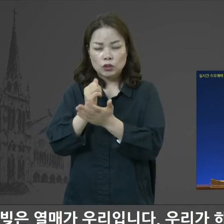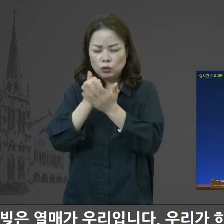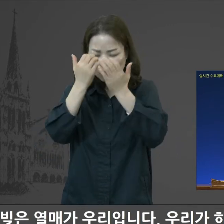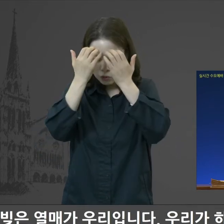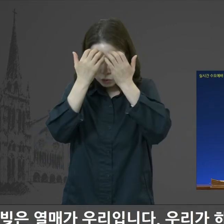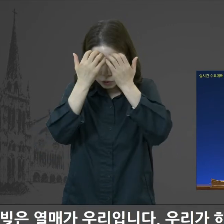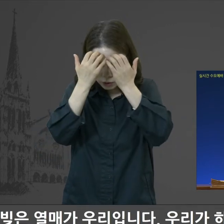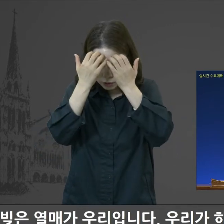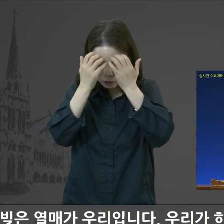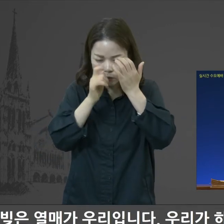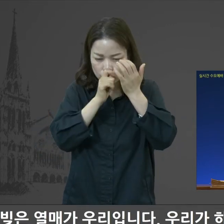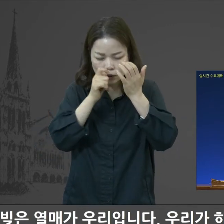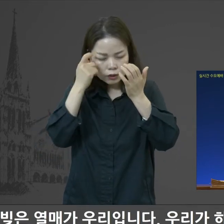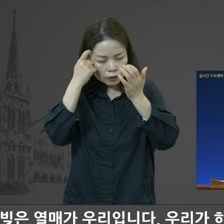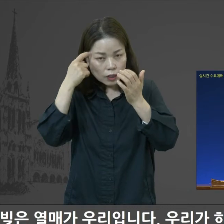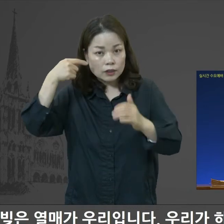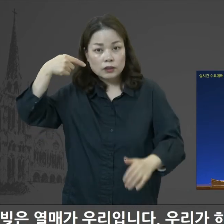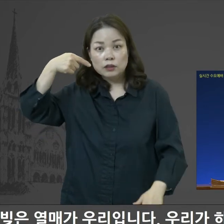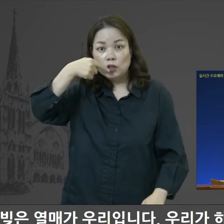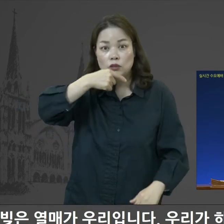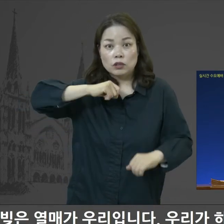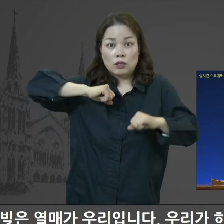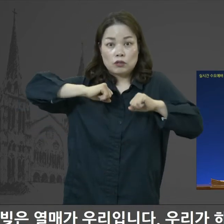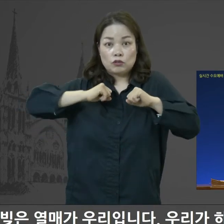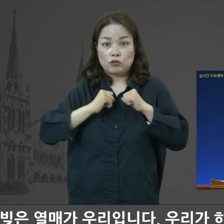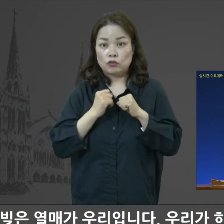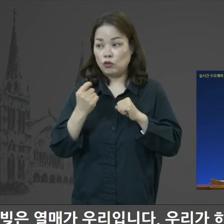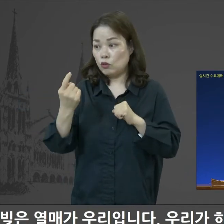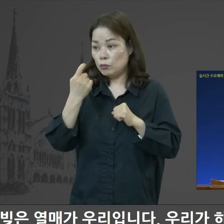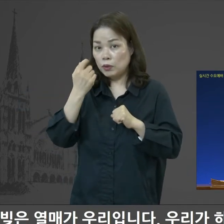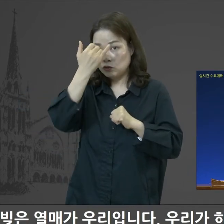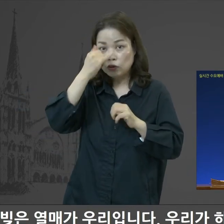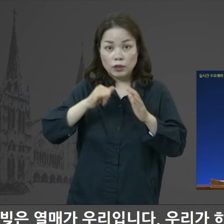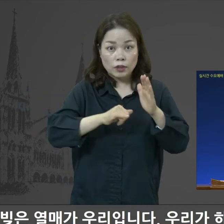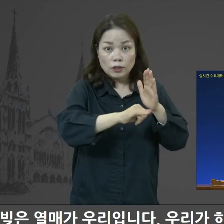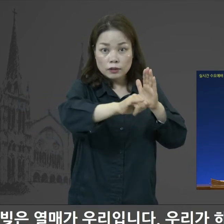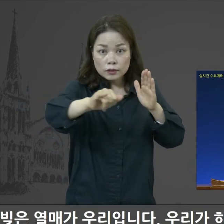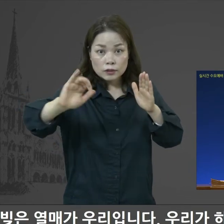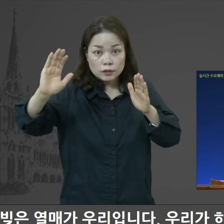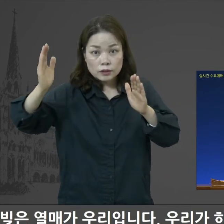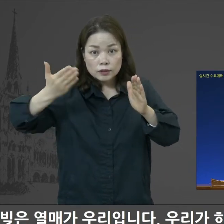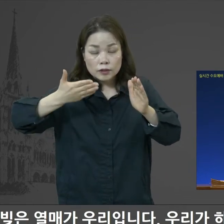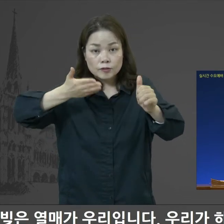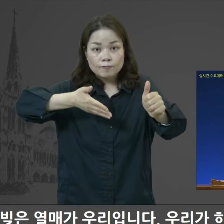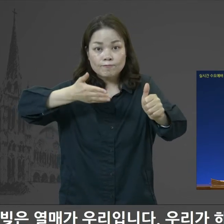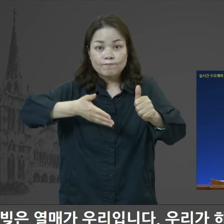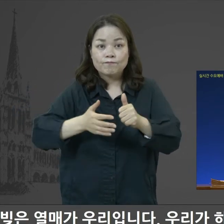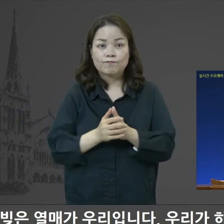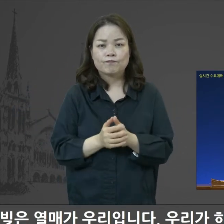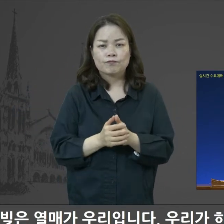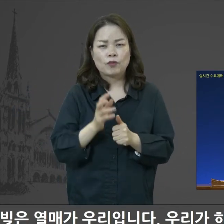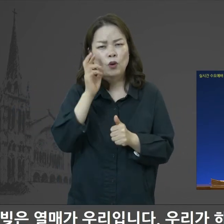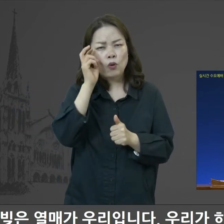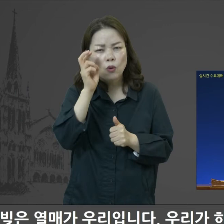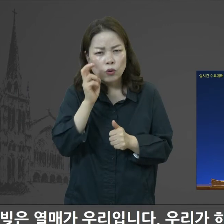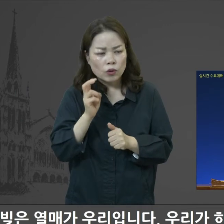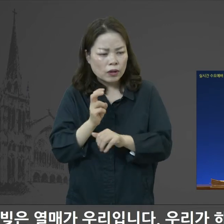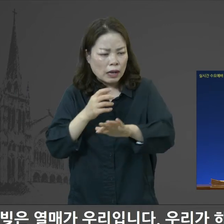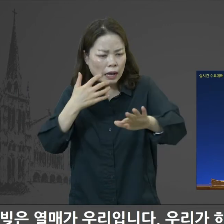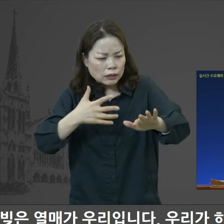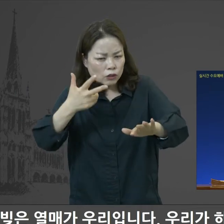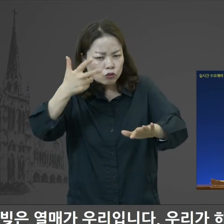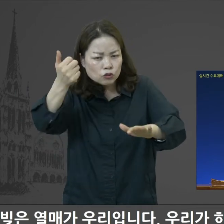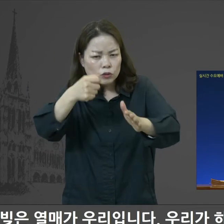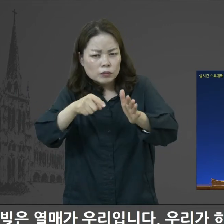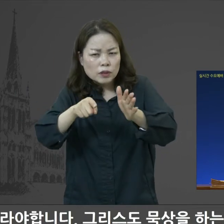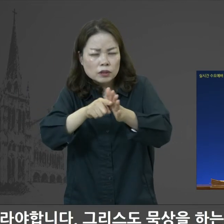때를 맞아서 그분의 철저한 순종을 배우는 충현의 가족들이 되시기 바랍니다. 혹 아직도 주님을